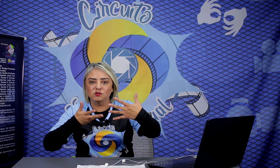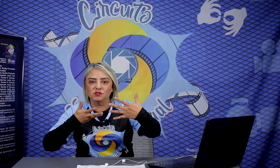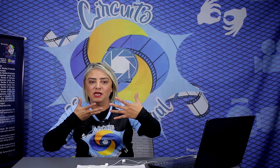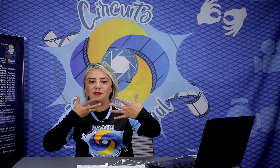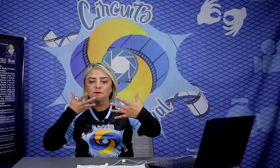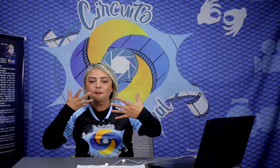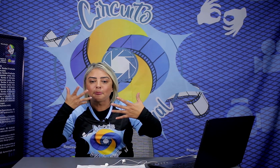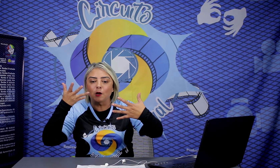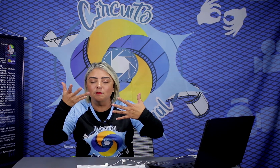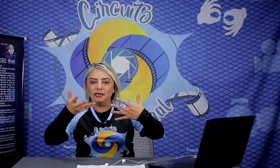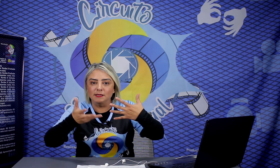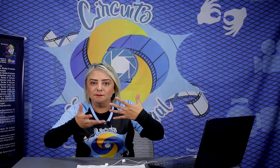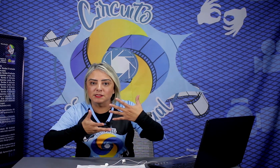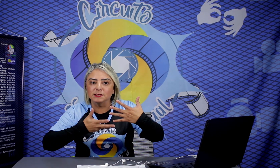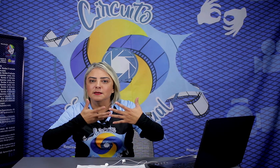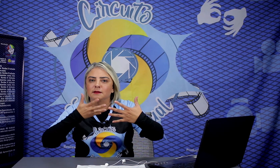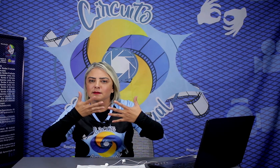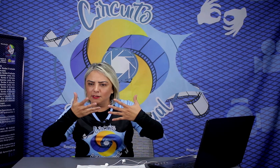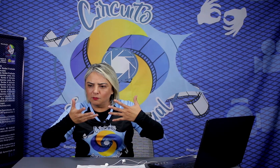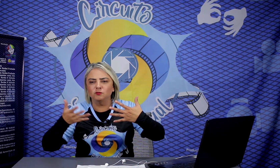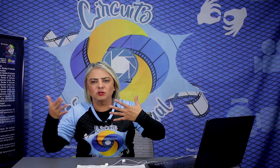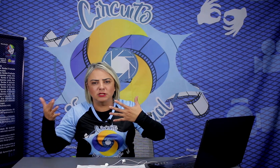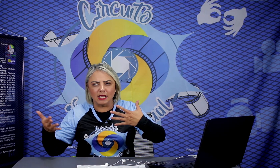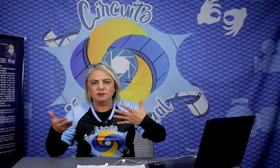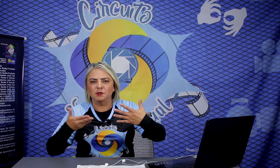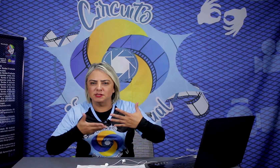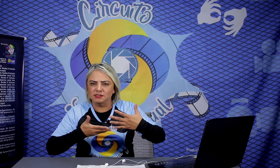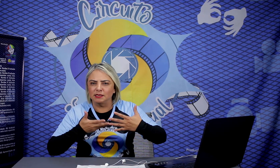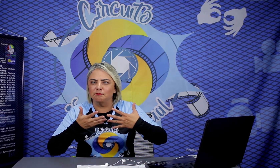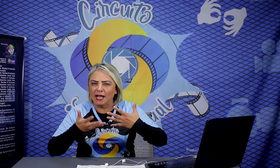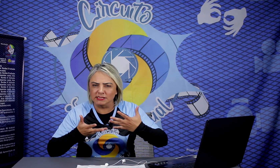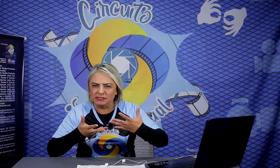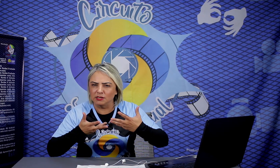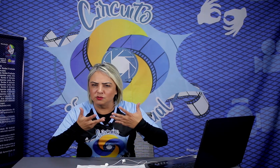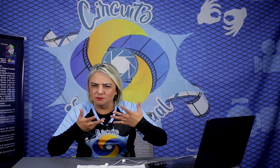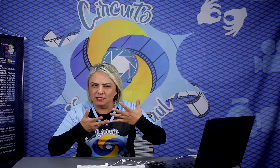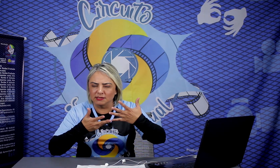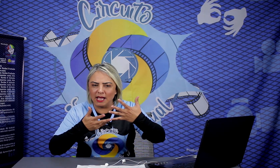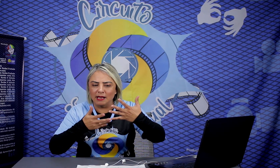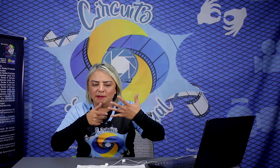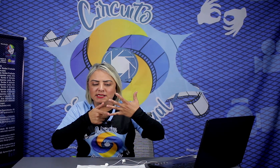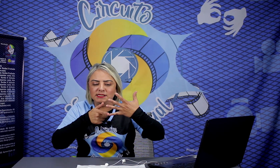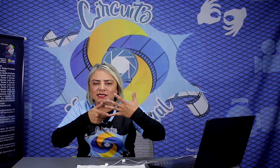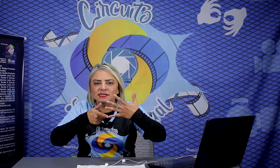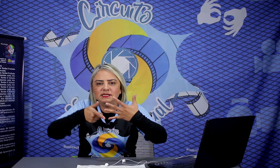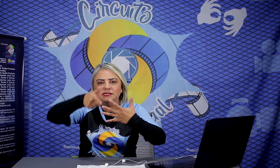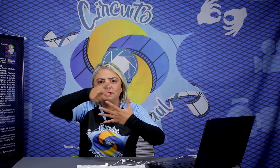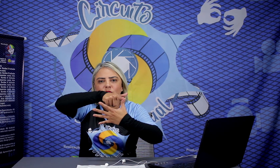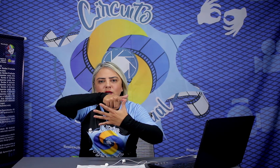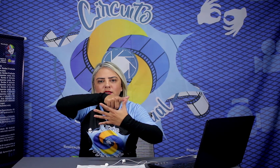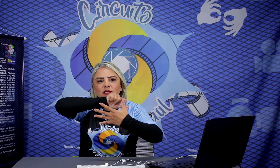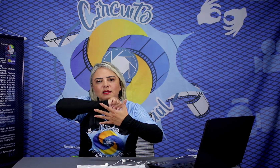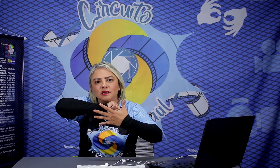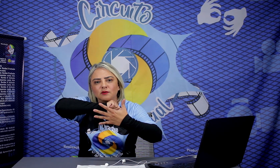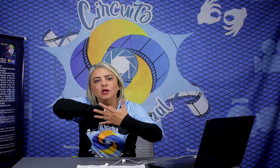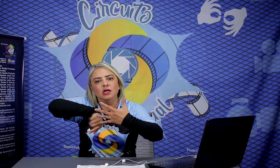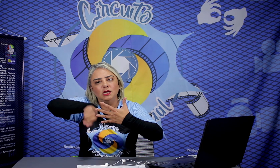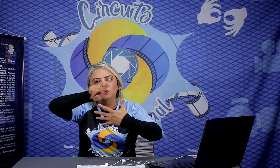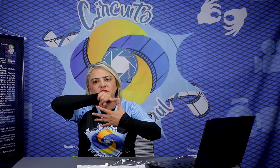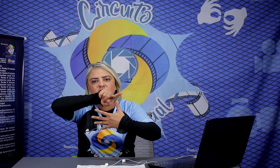usei uma Libras que outro intérprete pode dizer básica, rudimentar, mas esses 5 aqui entenderam, inclusive